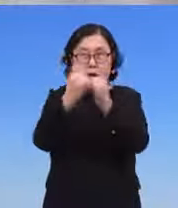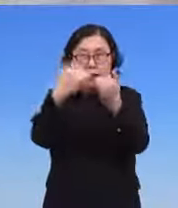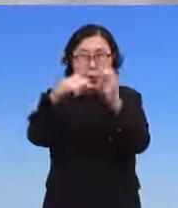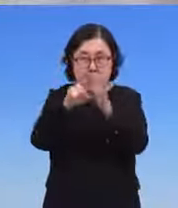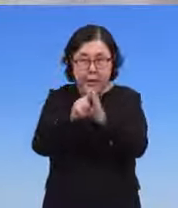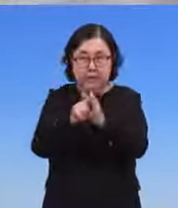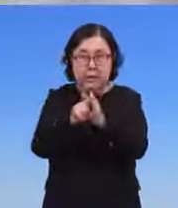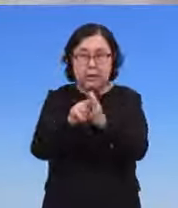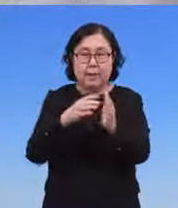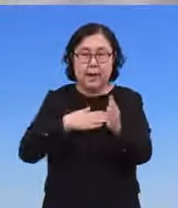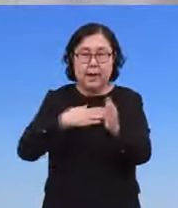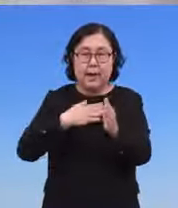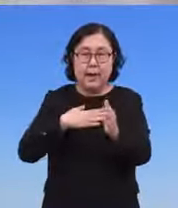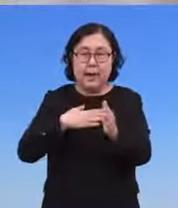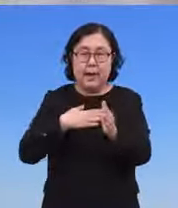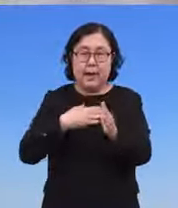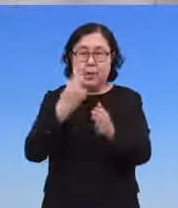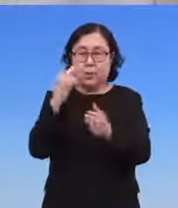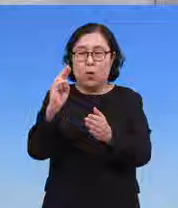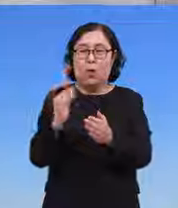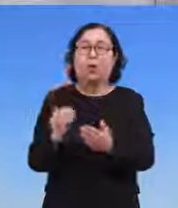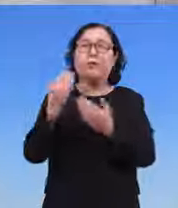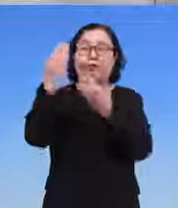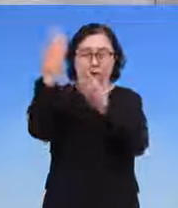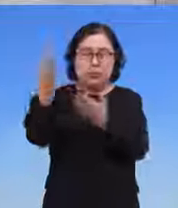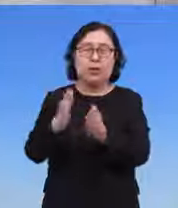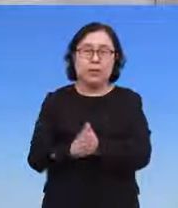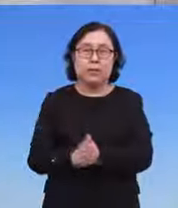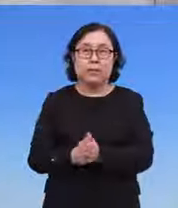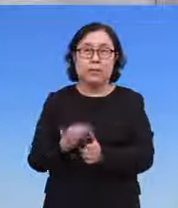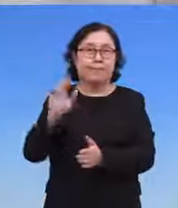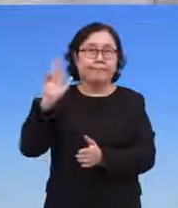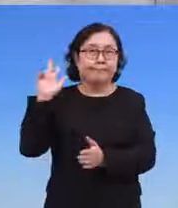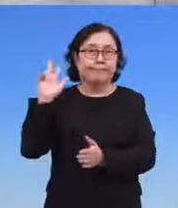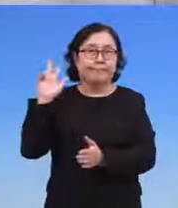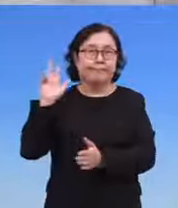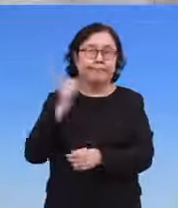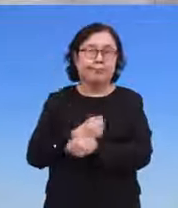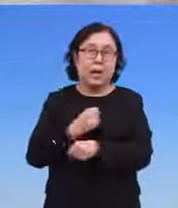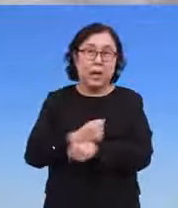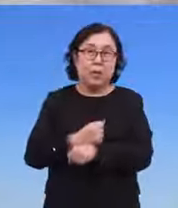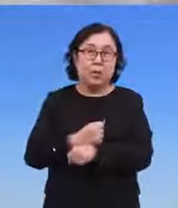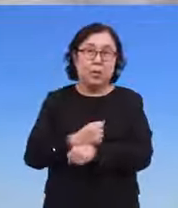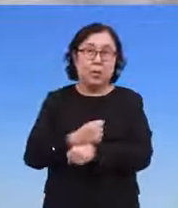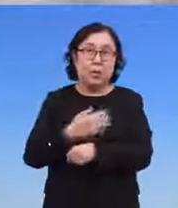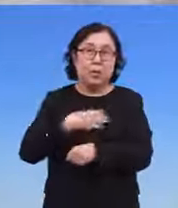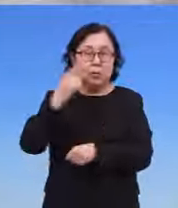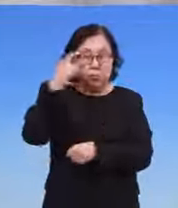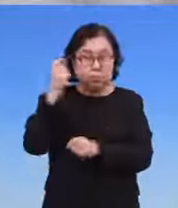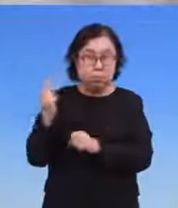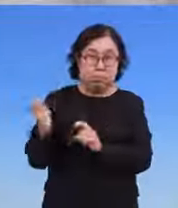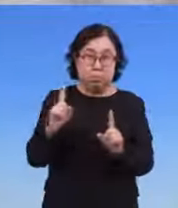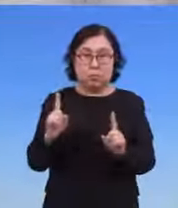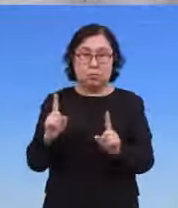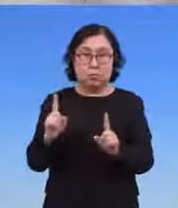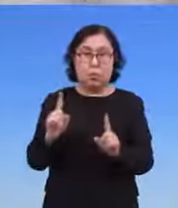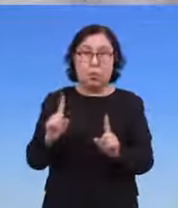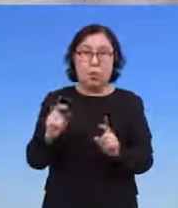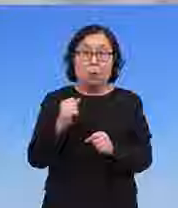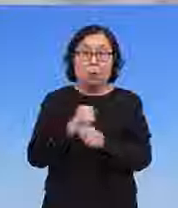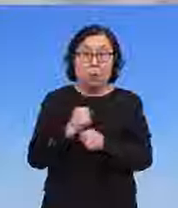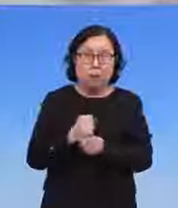가지 문구가 지금도 기억이 나요. 얼떨결에 그렇게 약속을 하고는요, 내가 지금 무슨 약속을 한